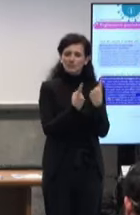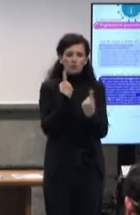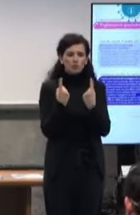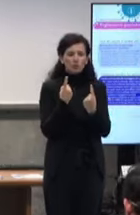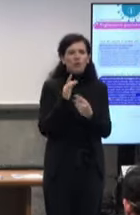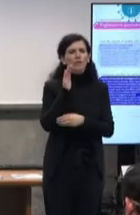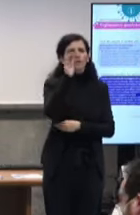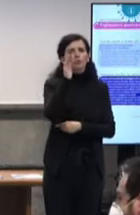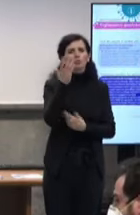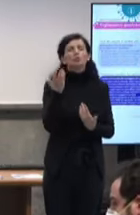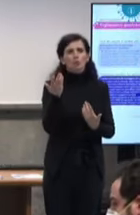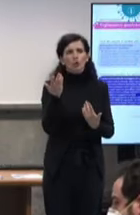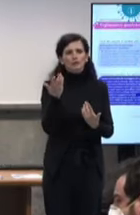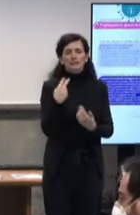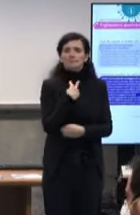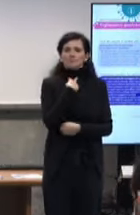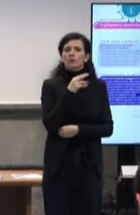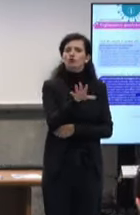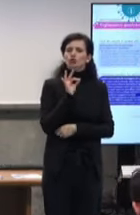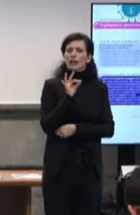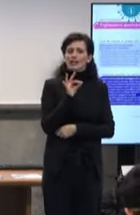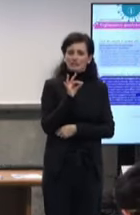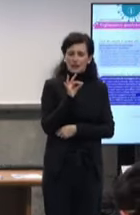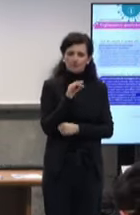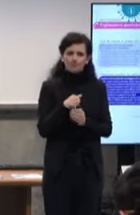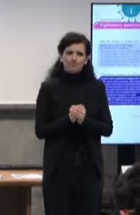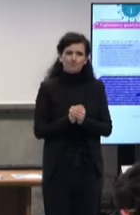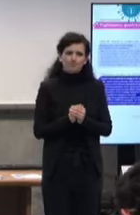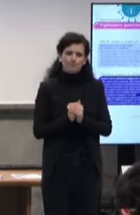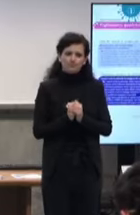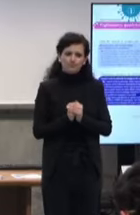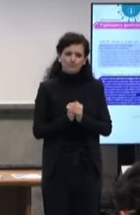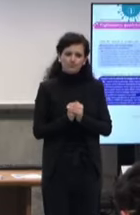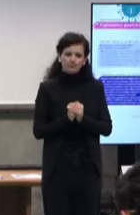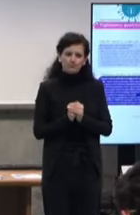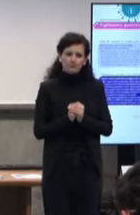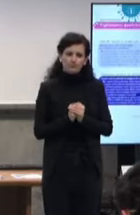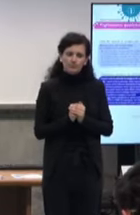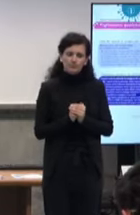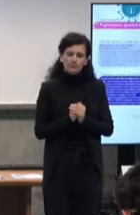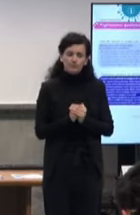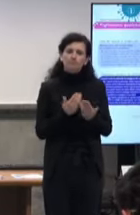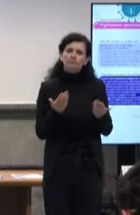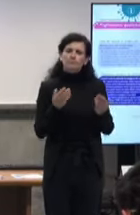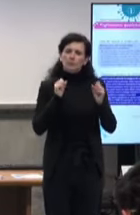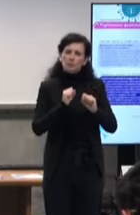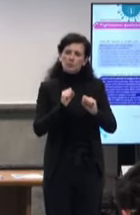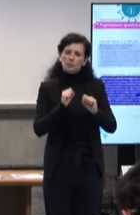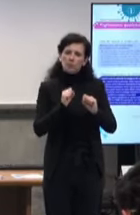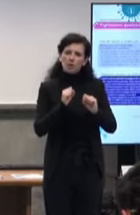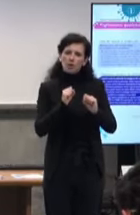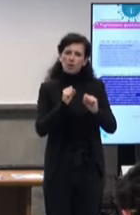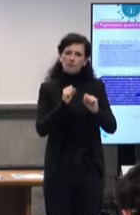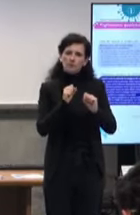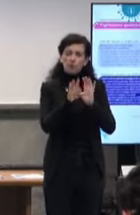sul futuro e l'ipotesi ecco potrebbe essere quella se capisco bene di riaprire per poi richiudere